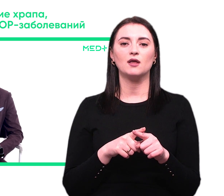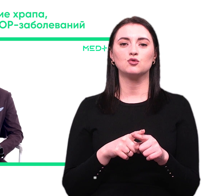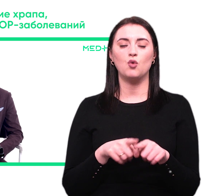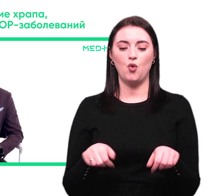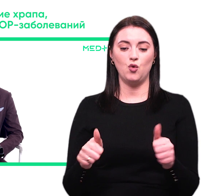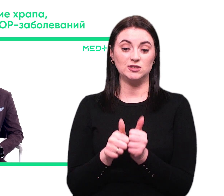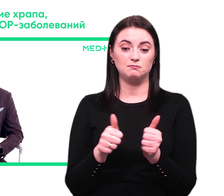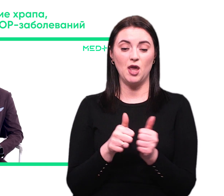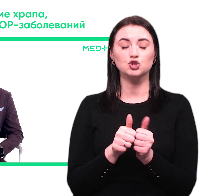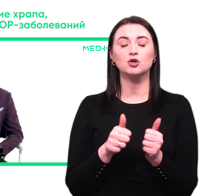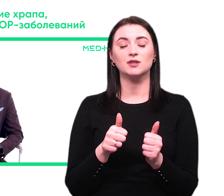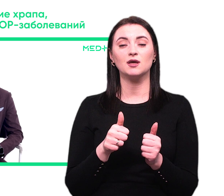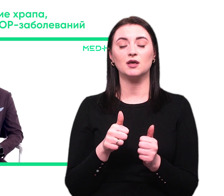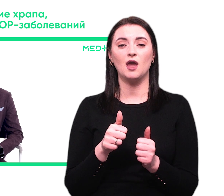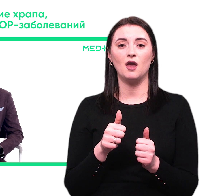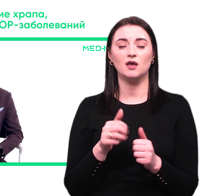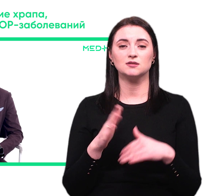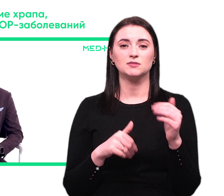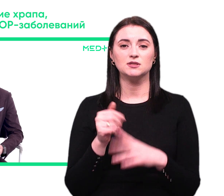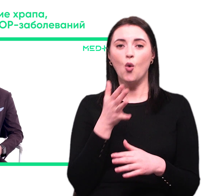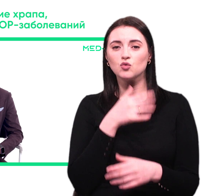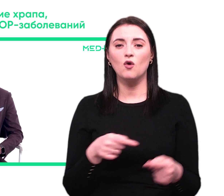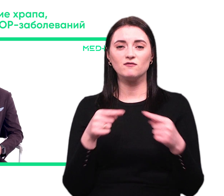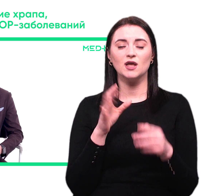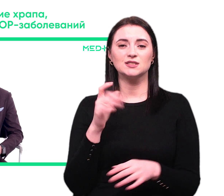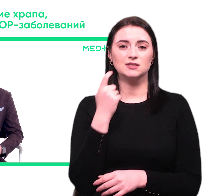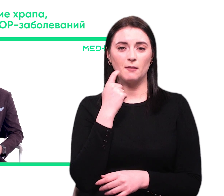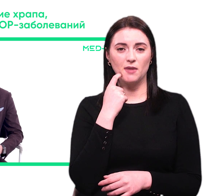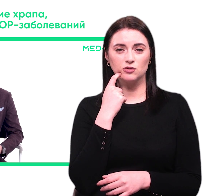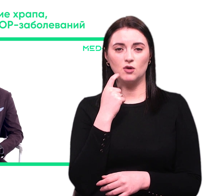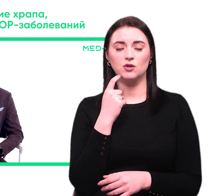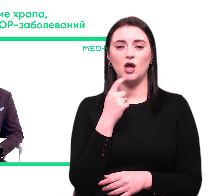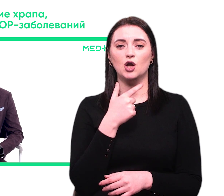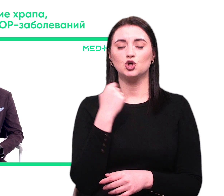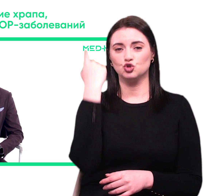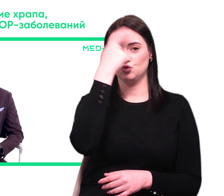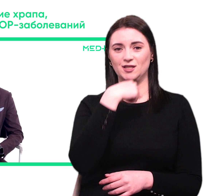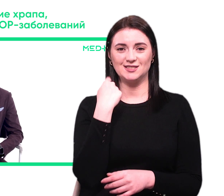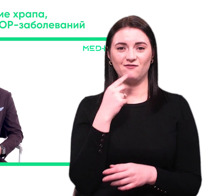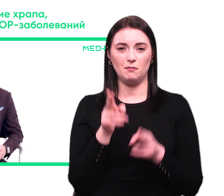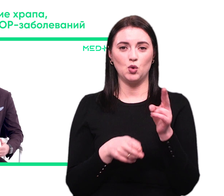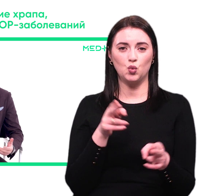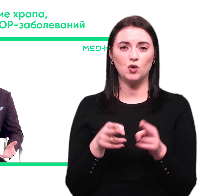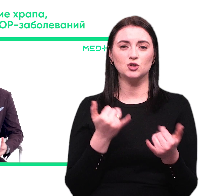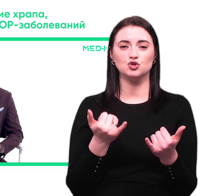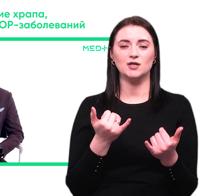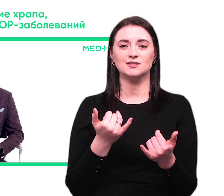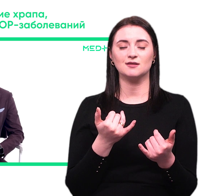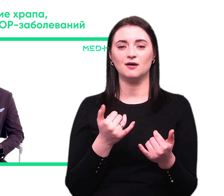специальность, мы выполняем симультанные операции, то есть одновременно со стоматологом, челюстно-лицевым хирургом. Сейчас идет такая